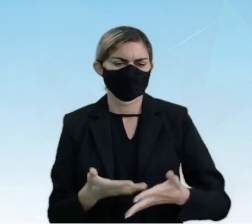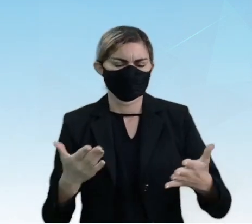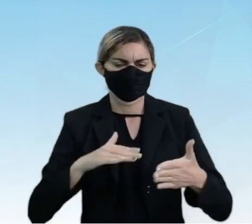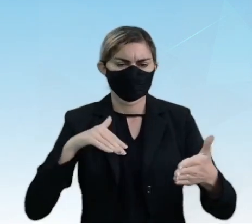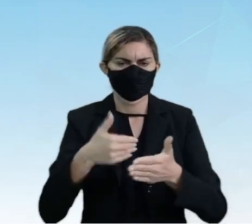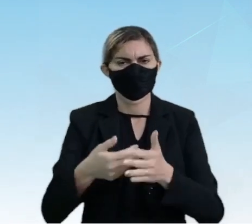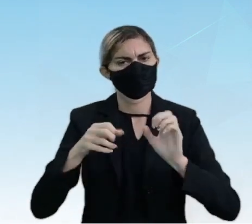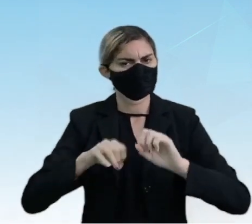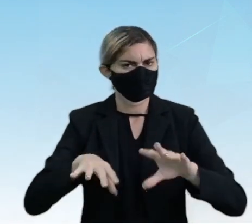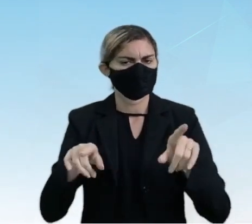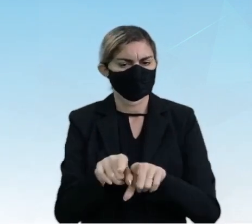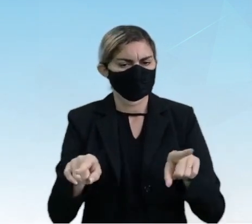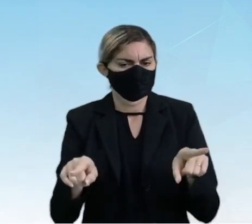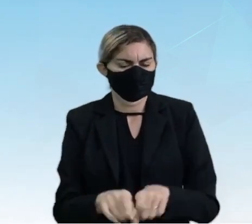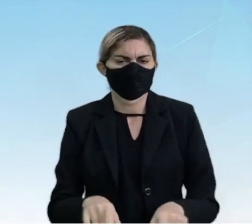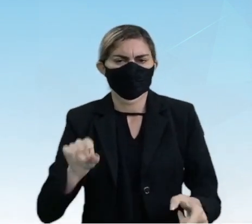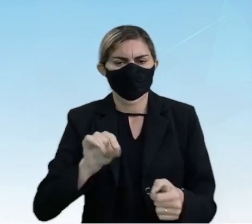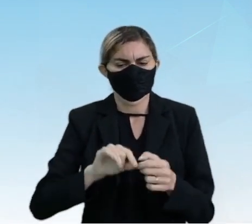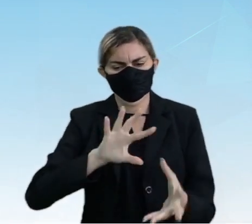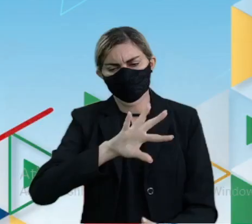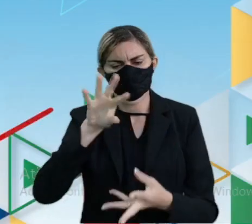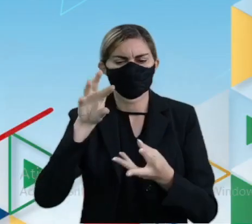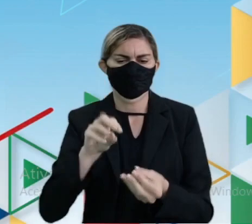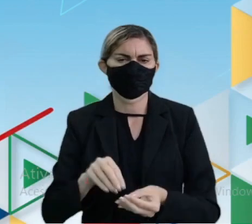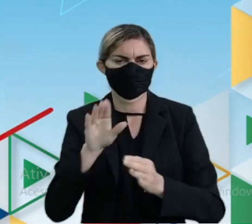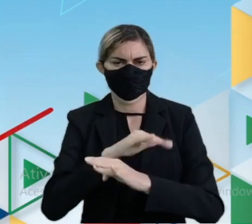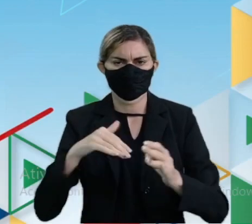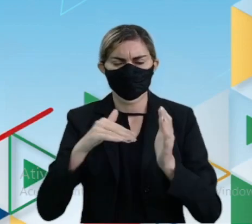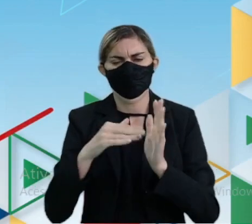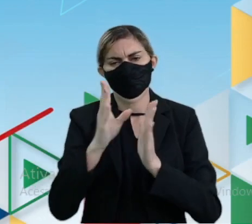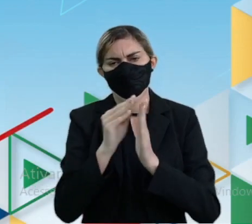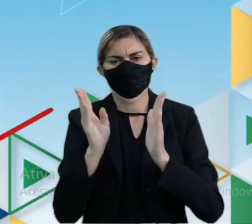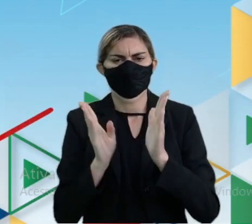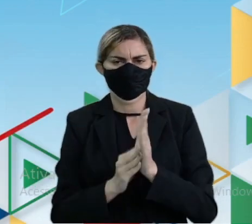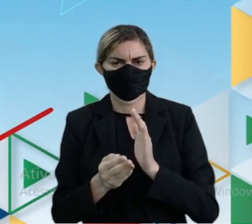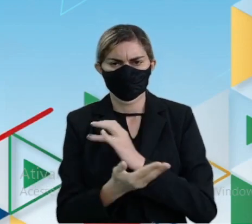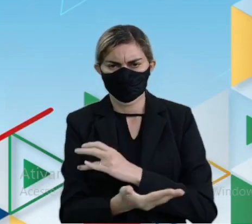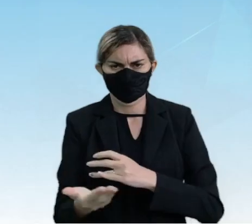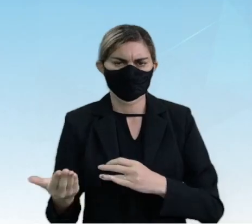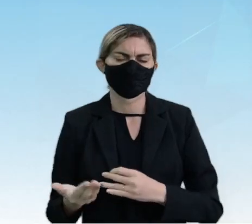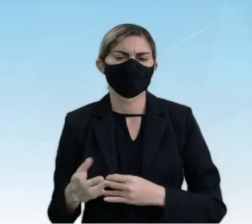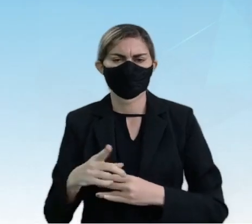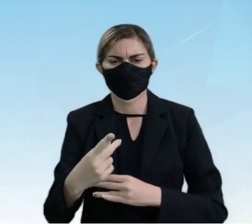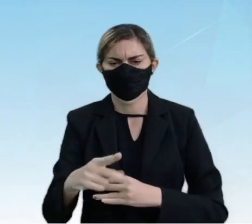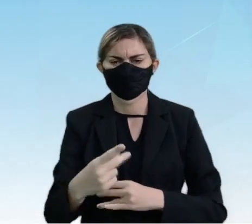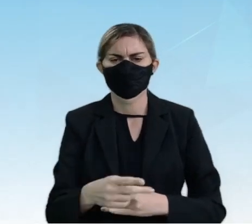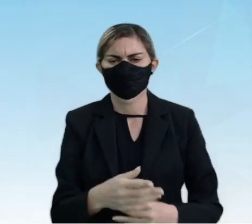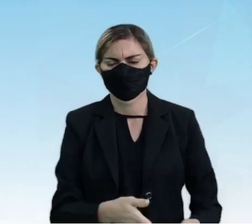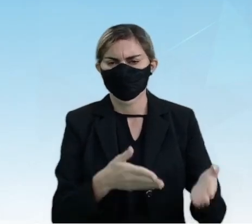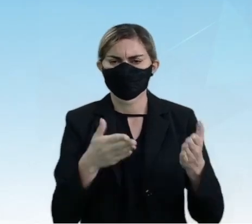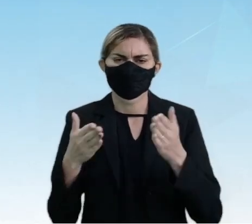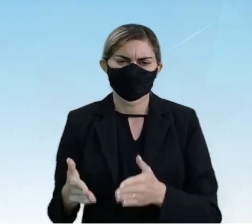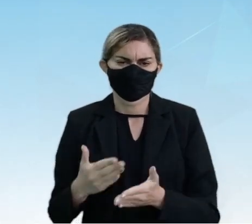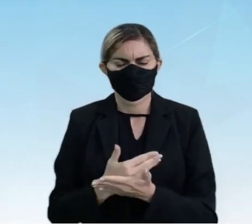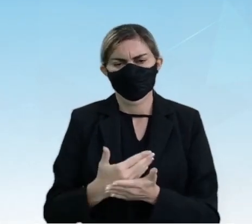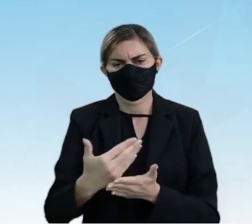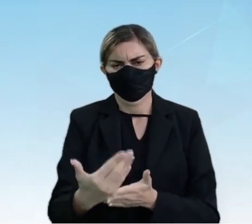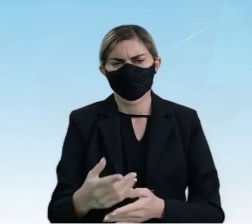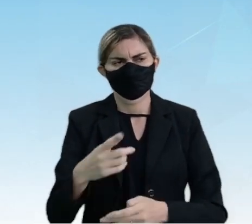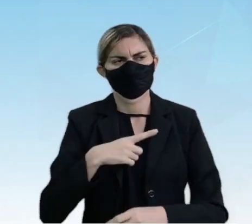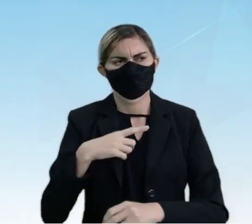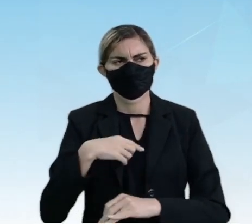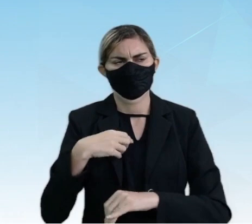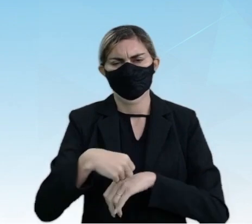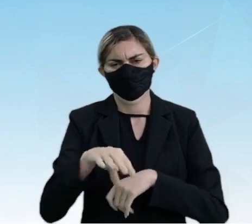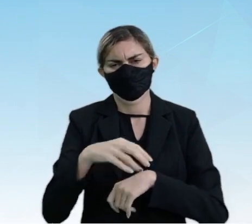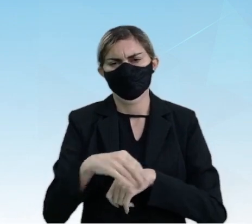próxima aula também nós vamos fazer uma revisão aí geral desses conteúdos para vocês, beleza? E aí nessa parte inicial, a gente traz